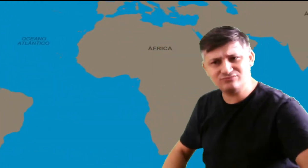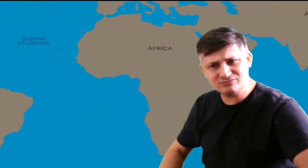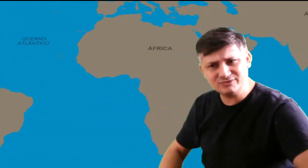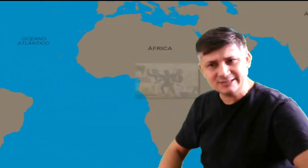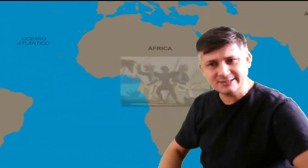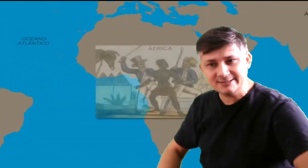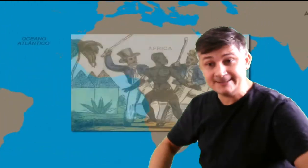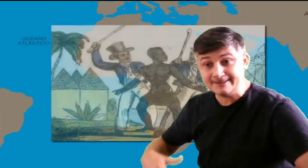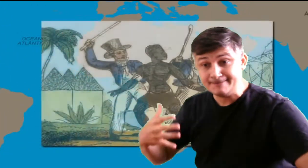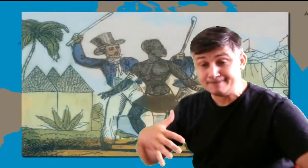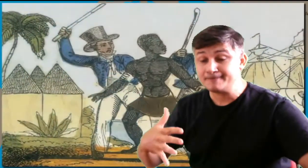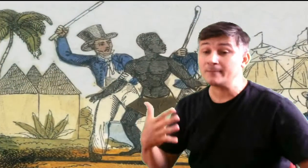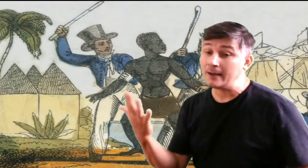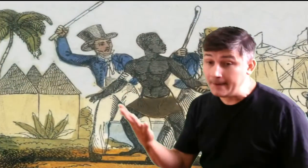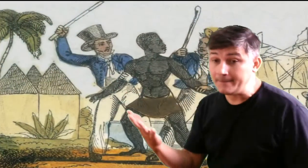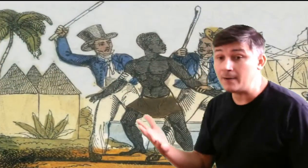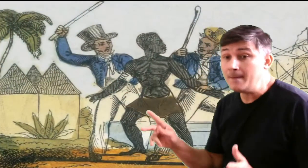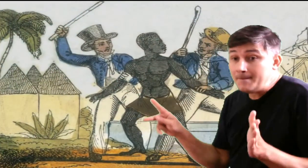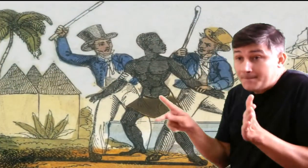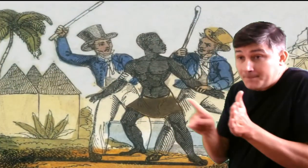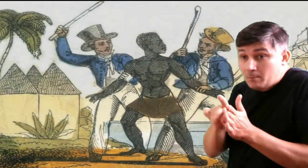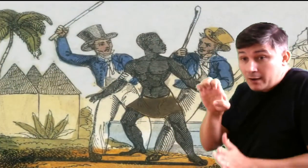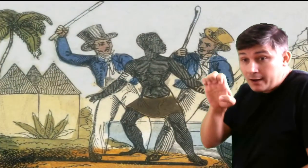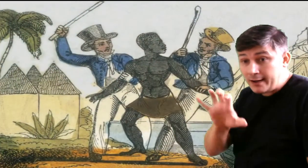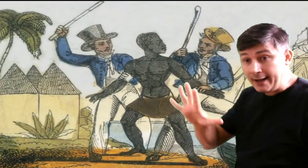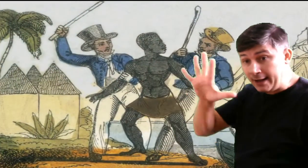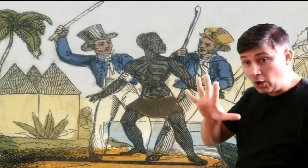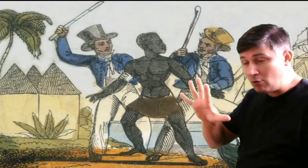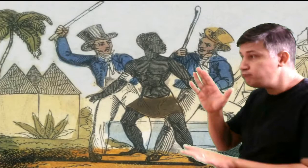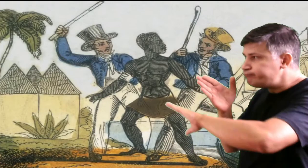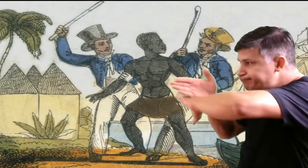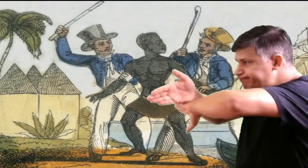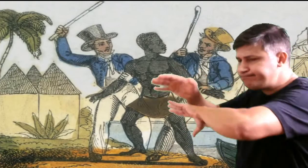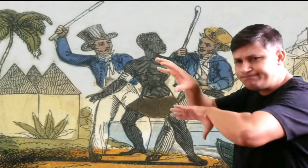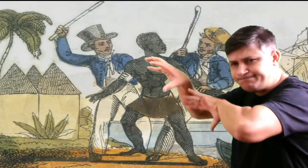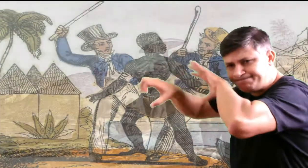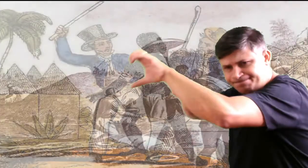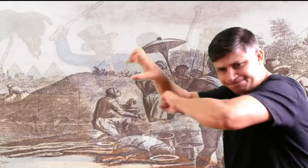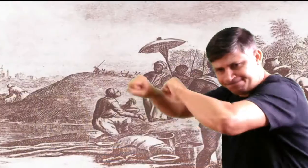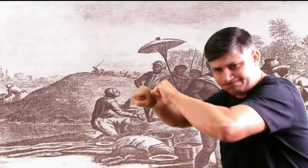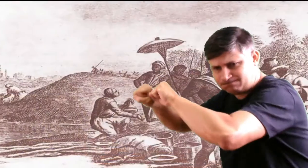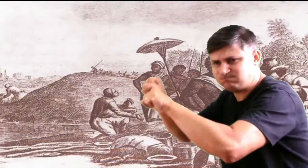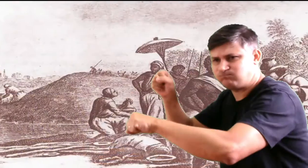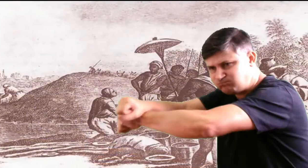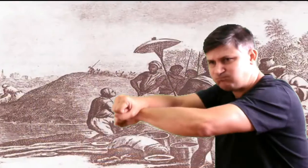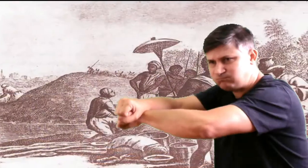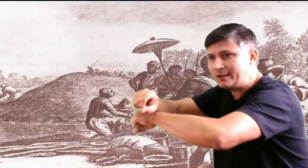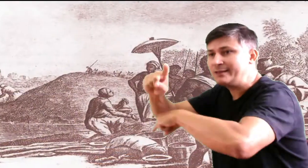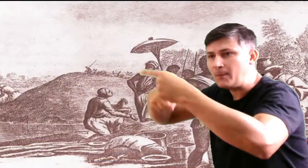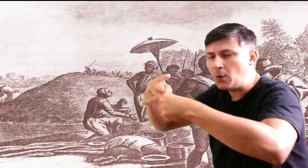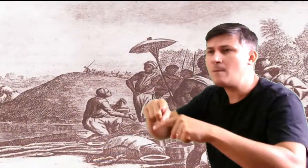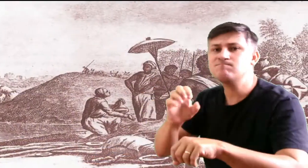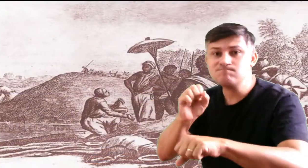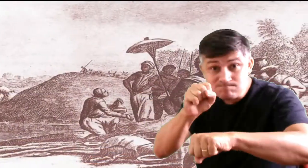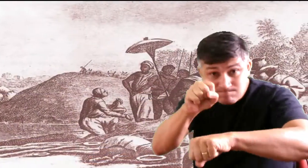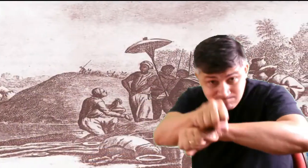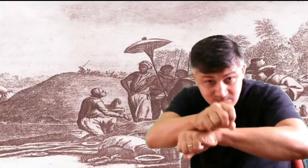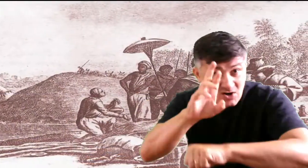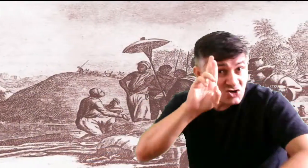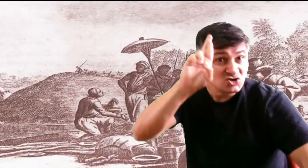No início, os próprios europeus capturavam os cativos. Mais tarde, eles passaram a obter escravos dos chefes africanos,